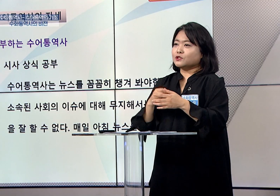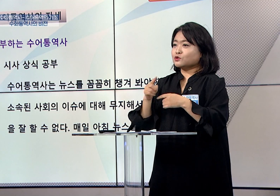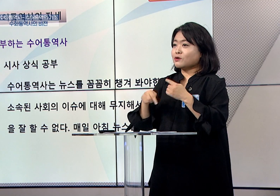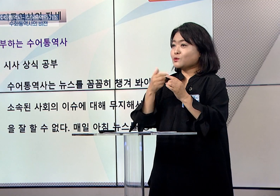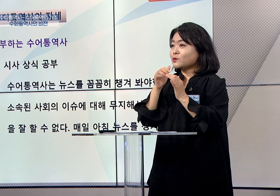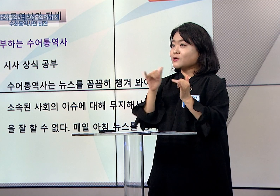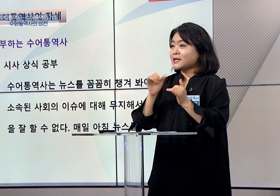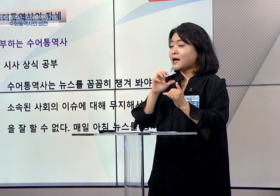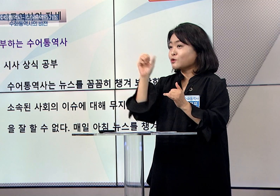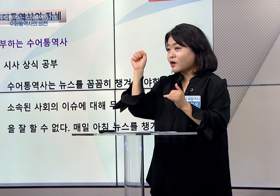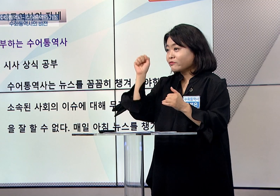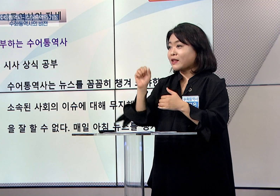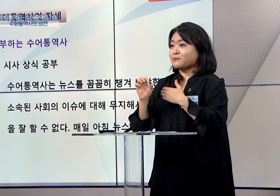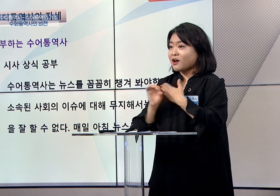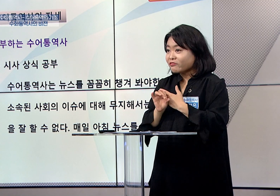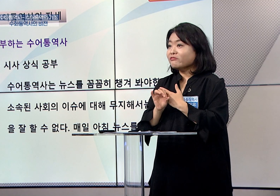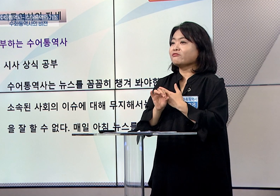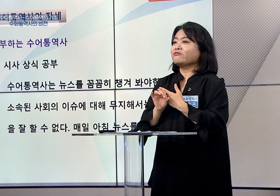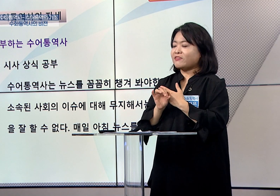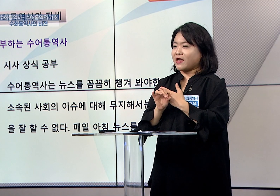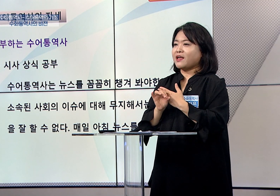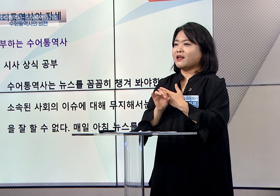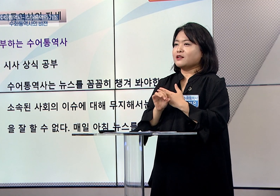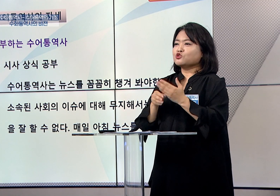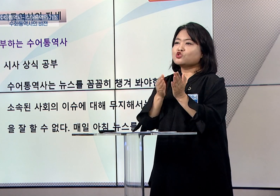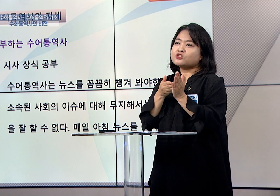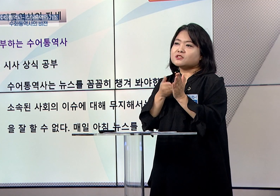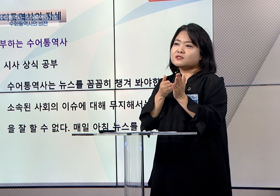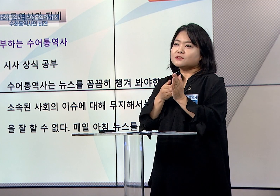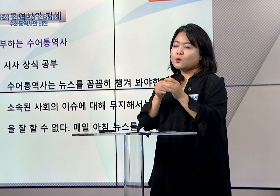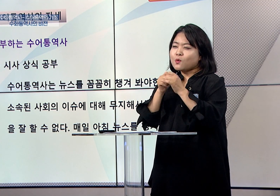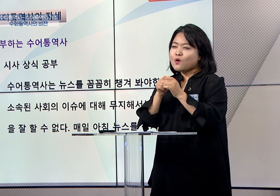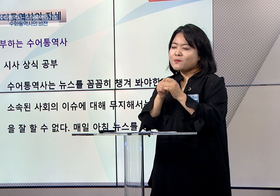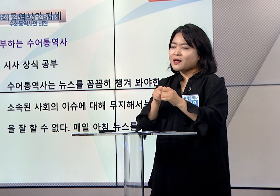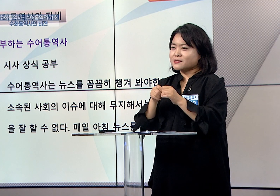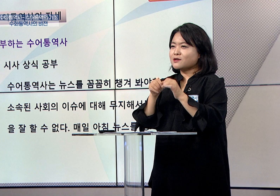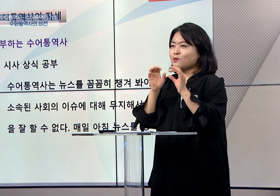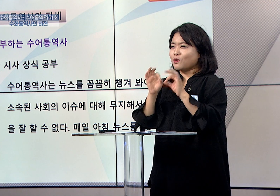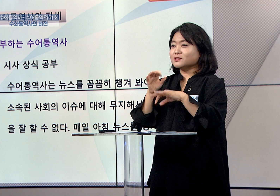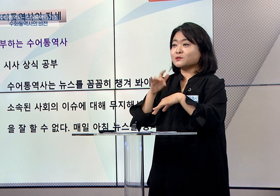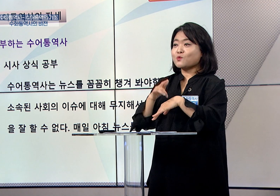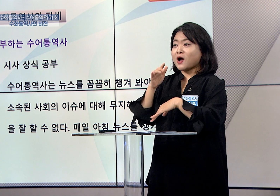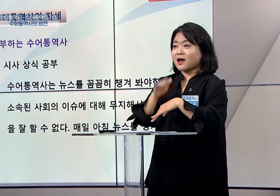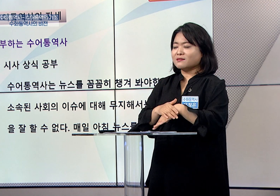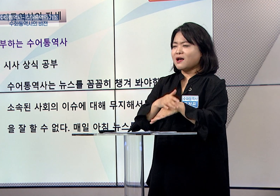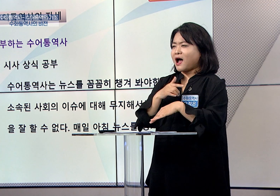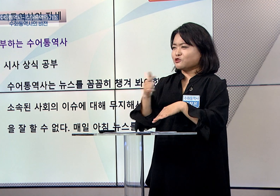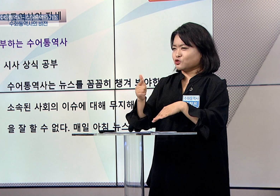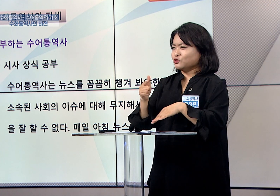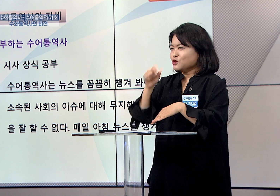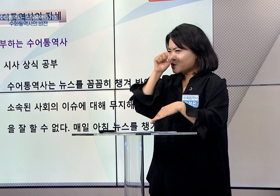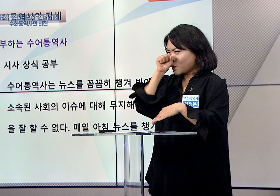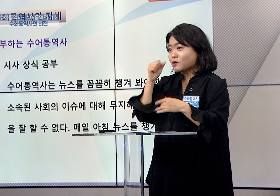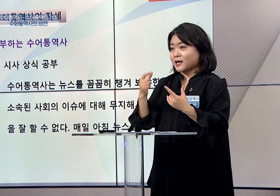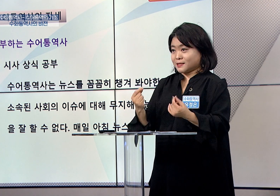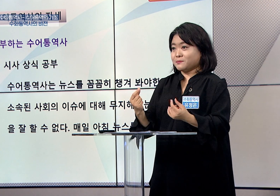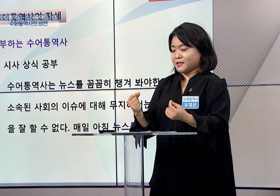수화 통역사가 되었다면 네, 뉴스 꼼꼼하게 챙겨보는 습관 아주 좋을 것